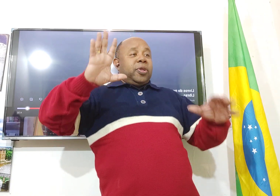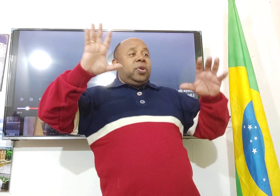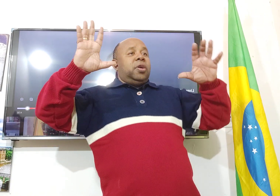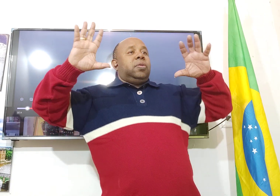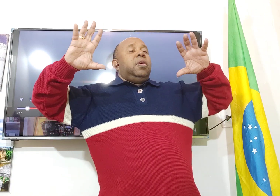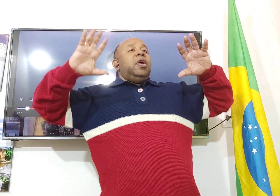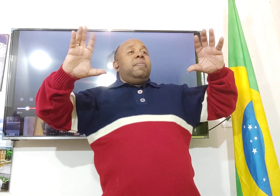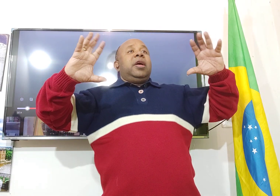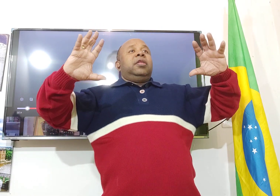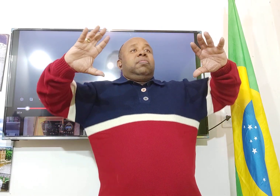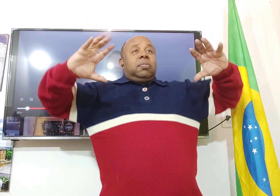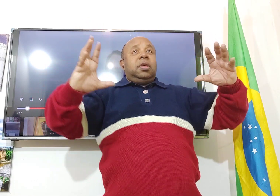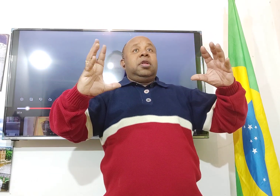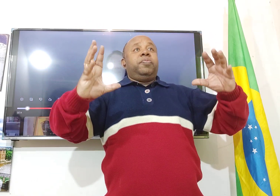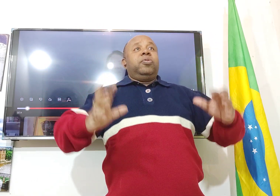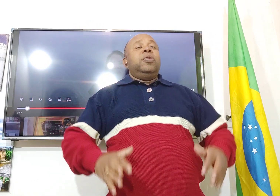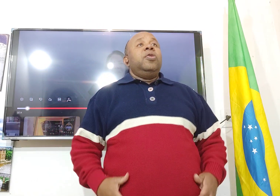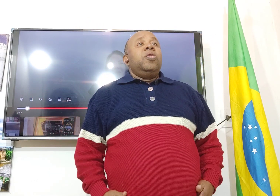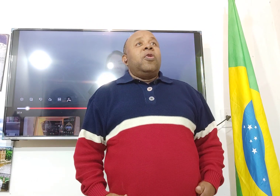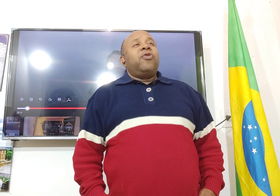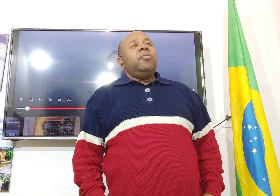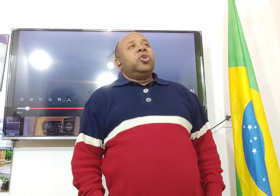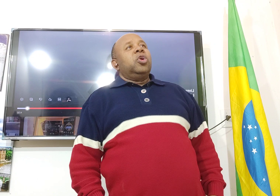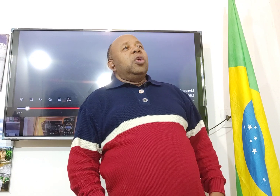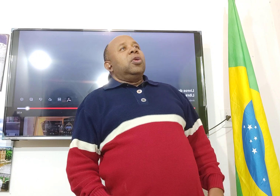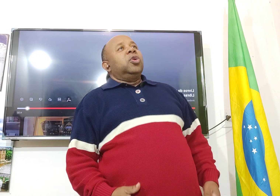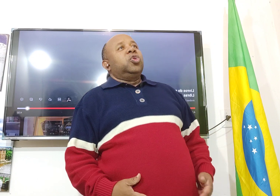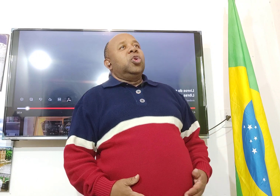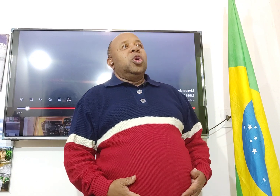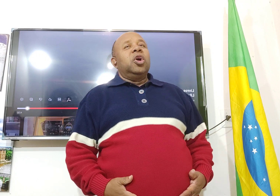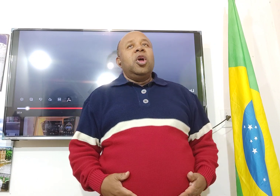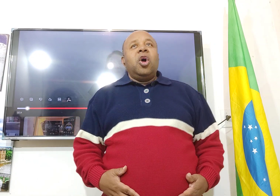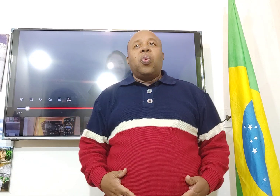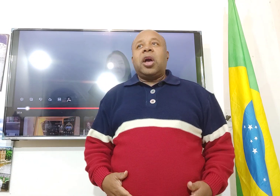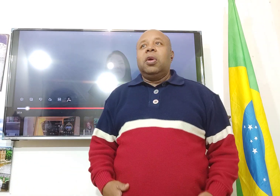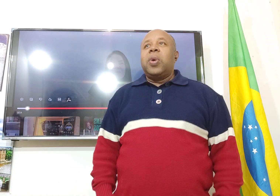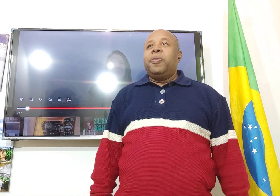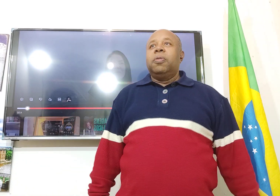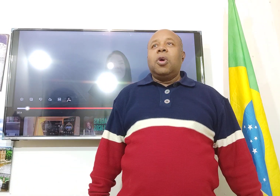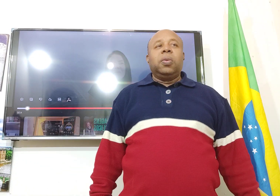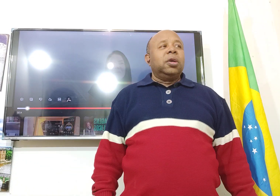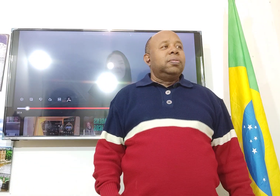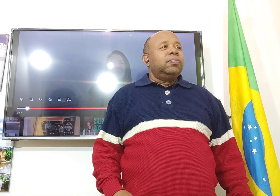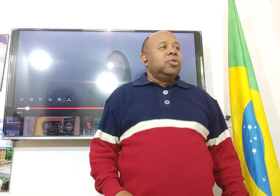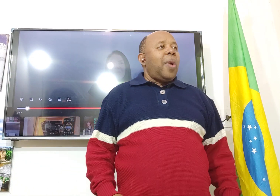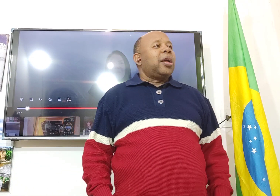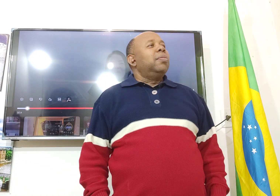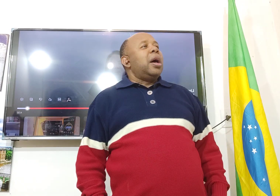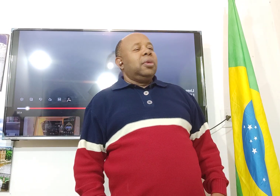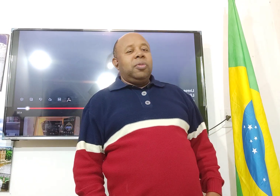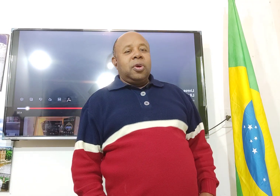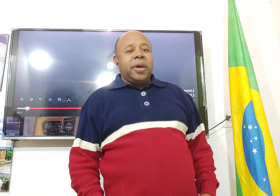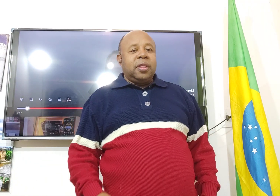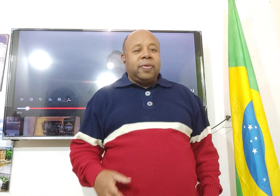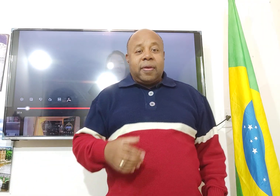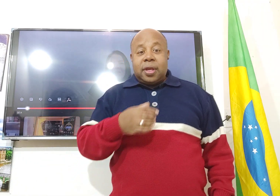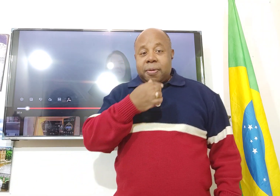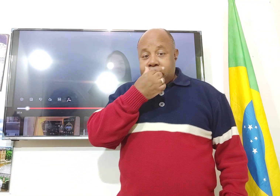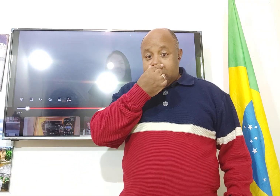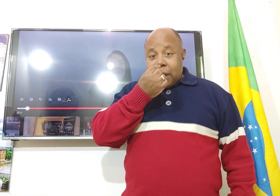pastor Nelson é mais assim, tipo. Conforme o Dr. Rocker Bower, como é que quer isso aí? Aí